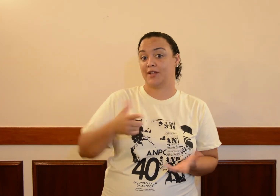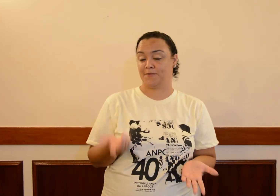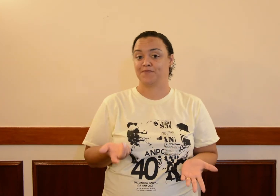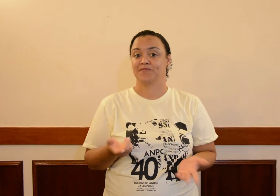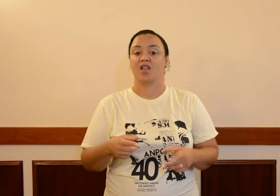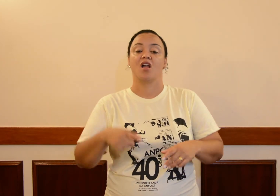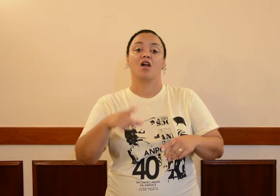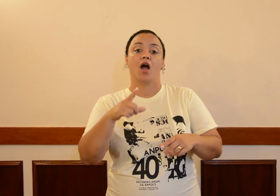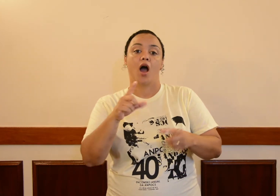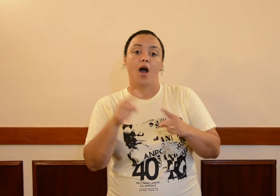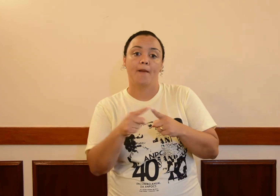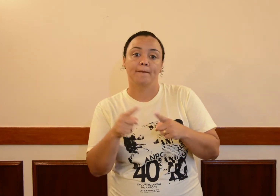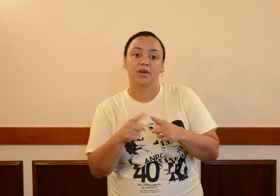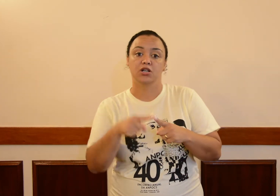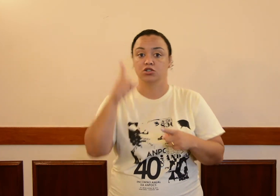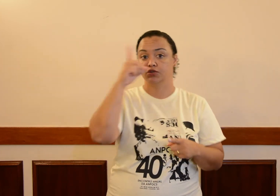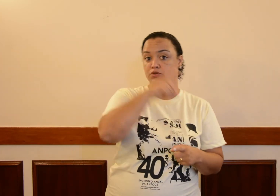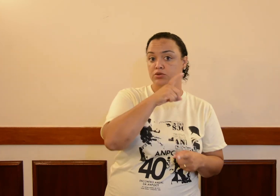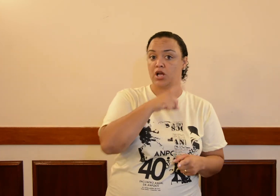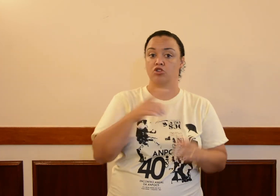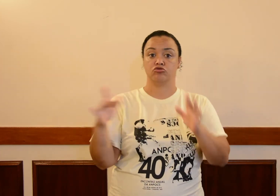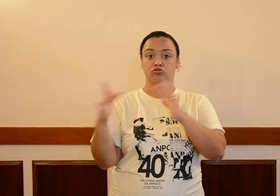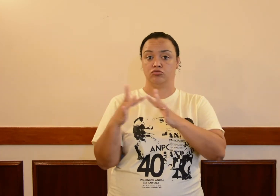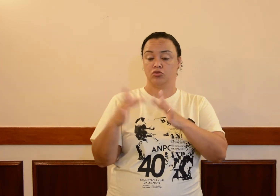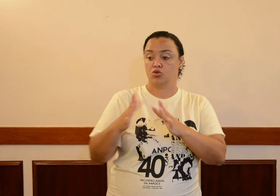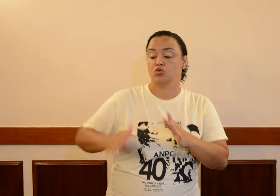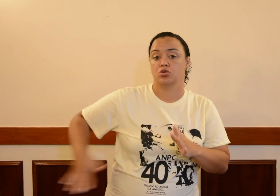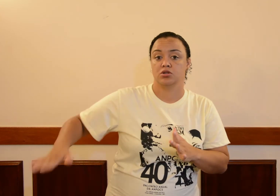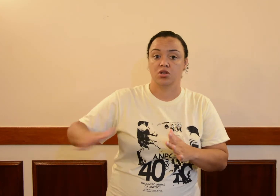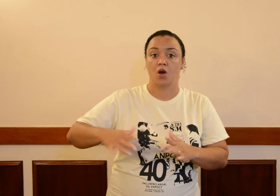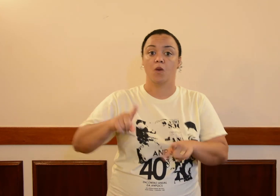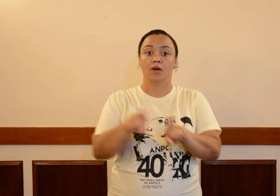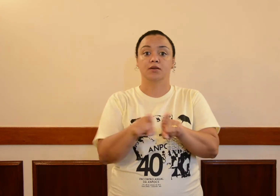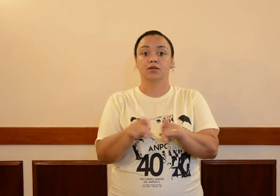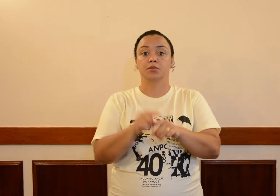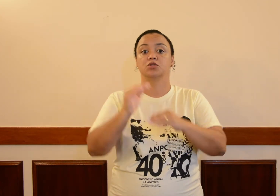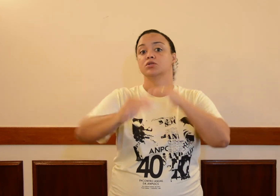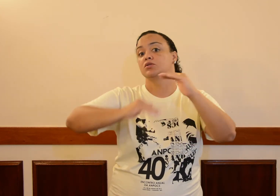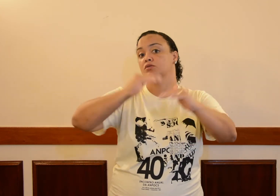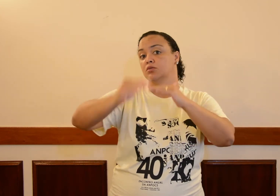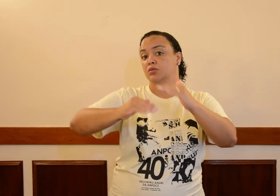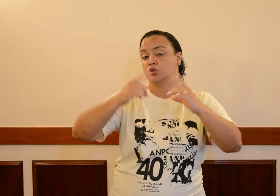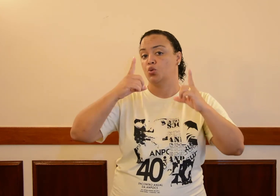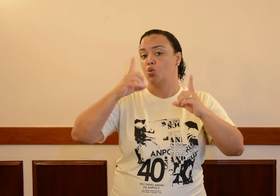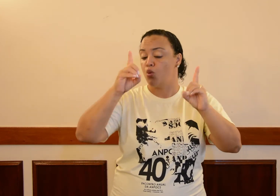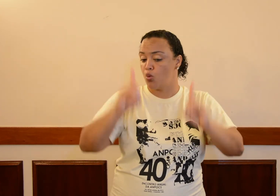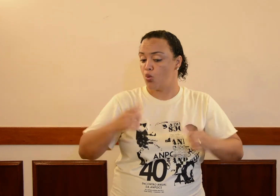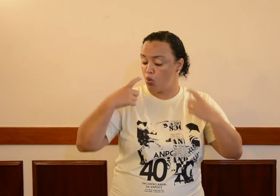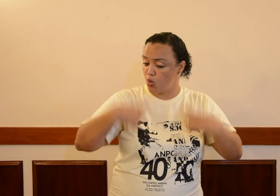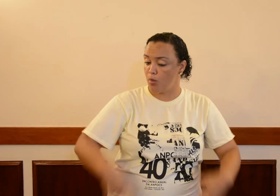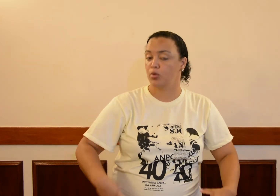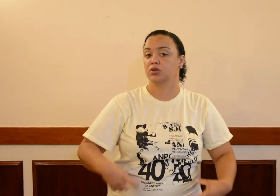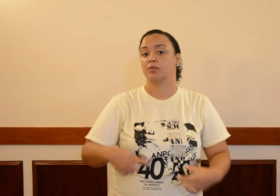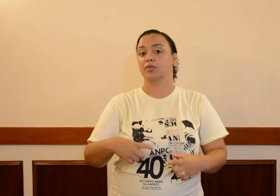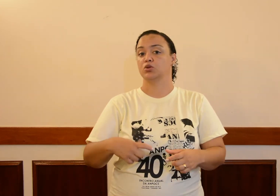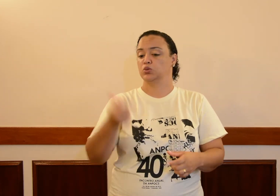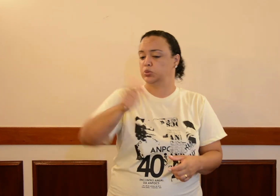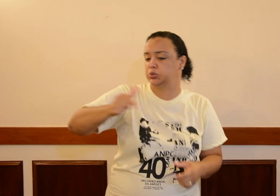de comunicação e interação social e desenvolvimento de comportamentos e interesses restritos ou repetitivos. Não é